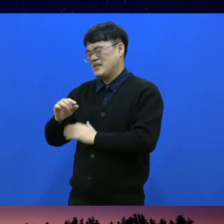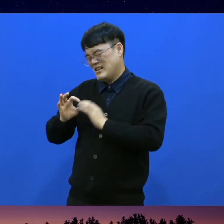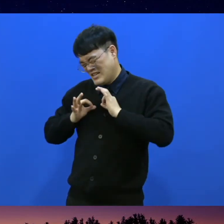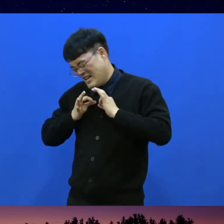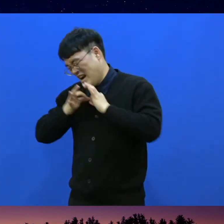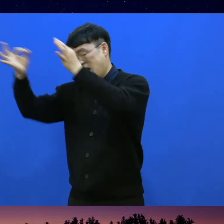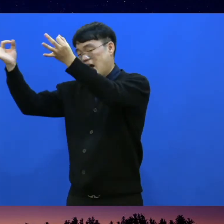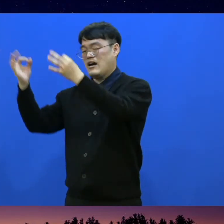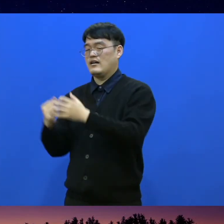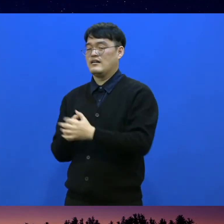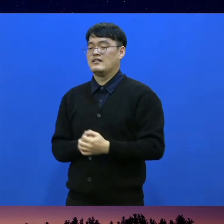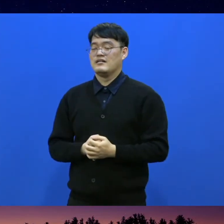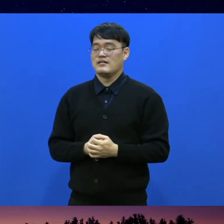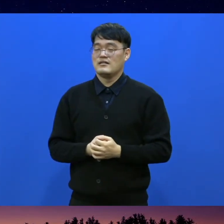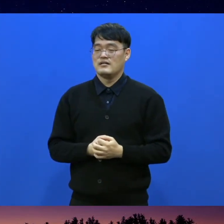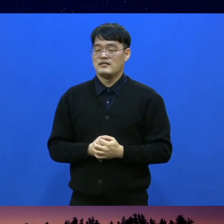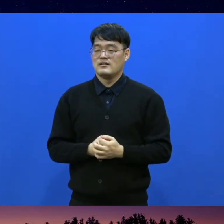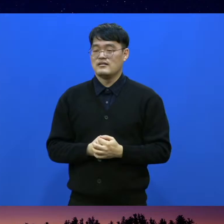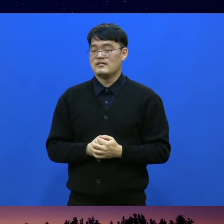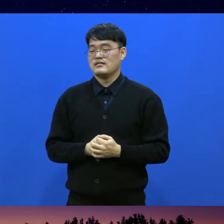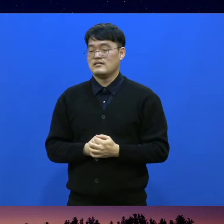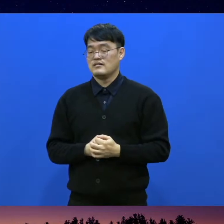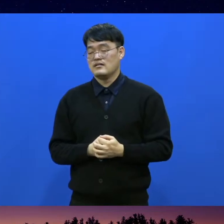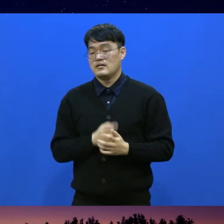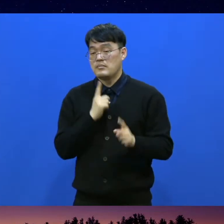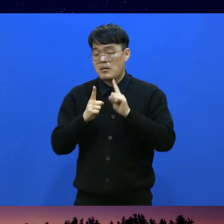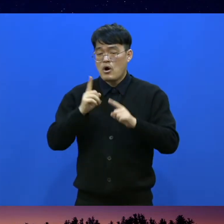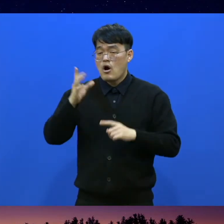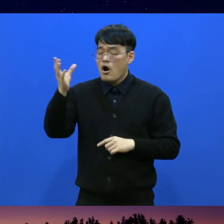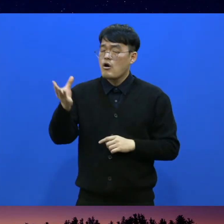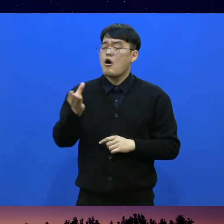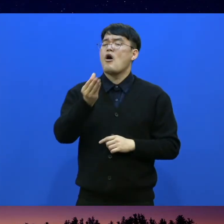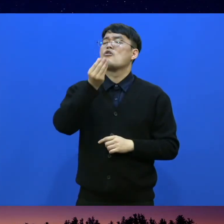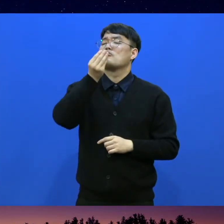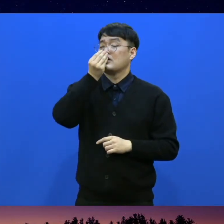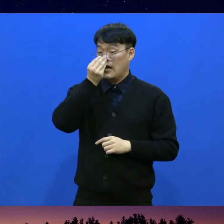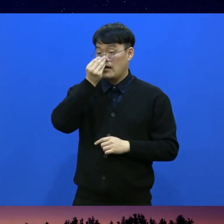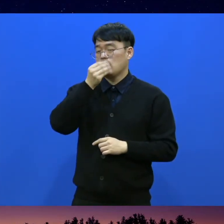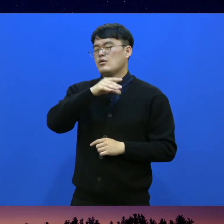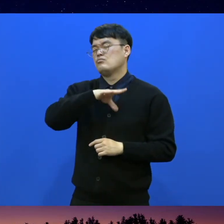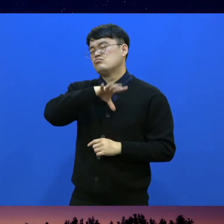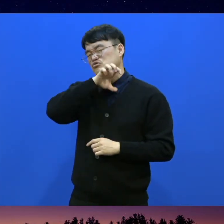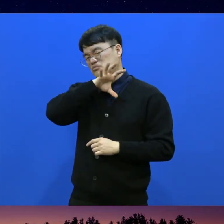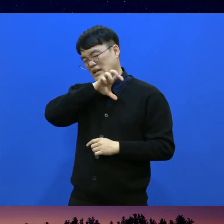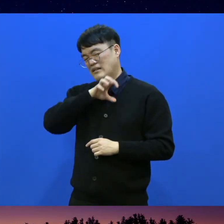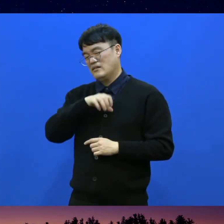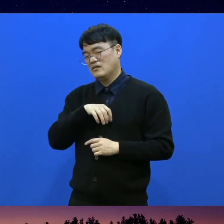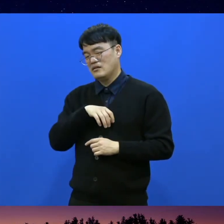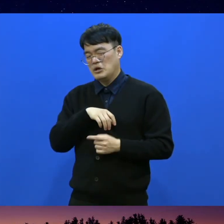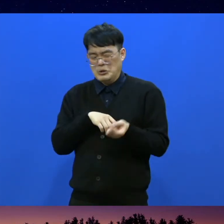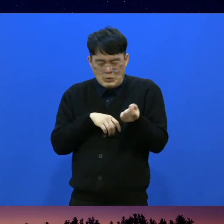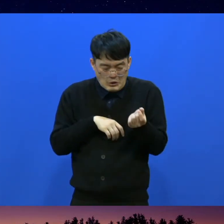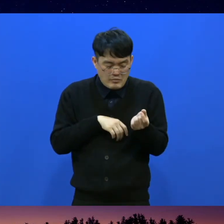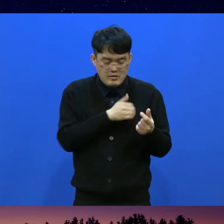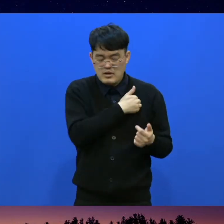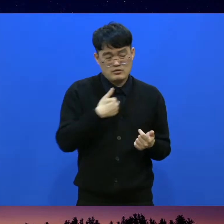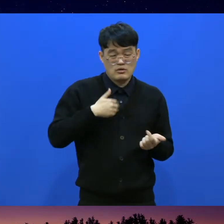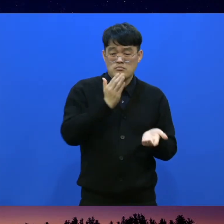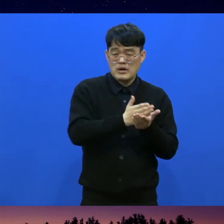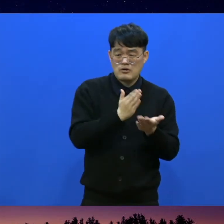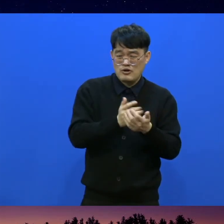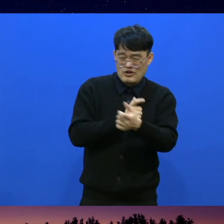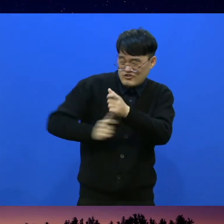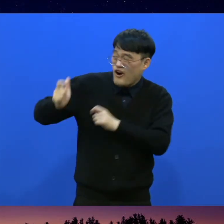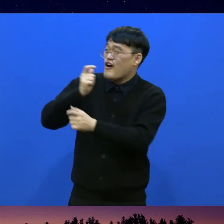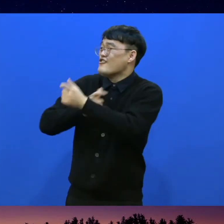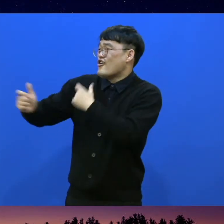거룩한 불만족이 있어야 되는 거룩한 불만족. 놀라서 쉽게 만족을 하는 거죠. 중요한 것은 기도의